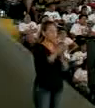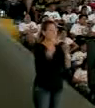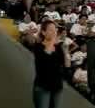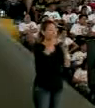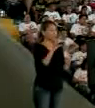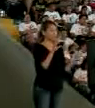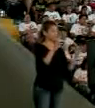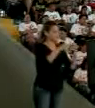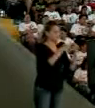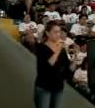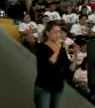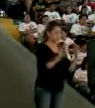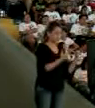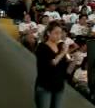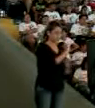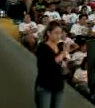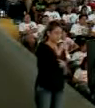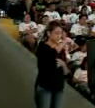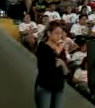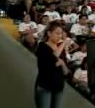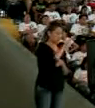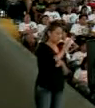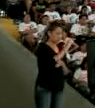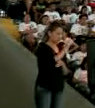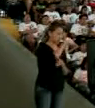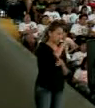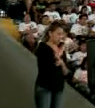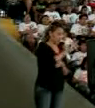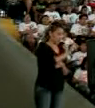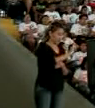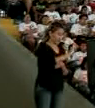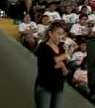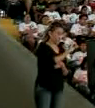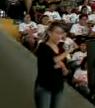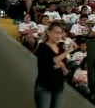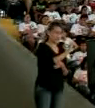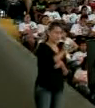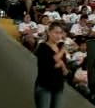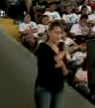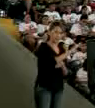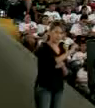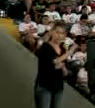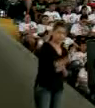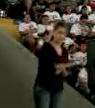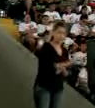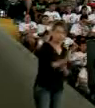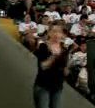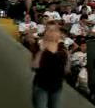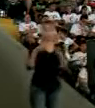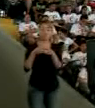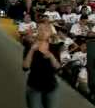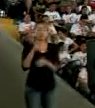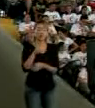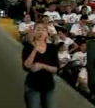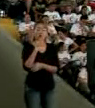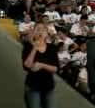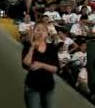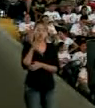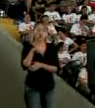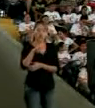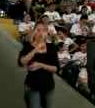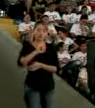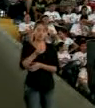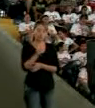e inconfidência são sinônimos, tá? Tanto faz você usar um termo quanto o outro. Conjuração,